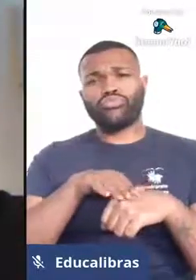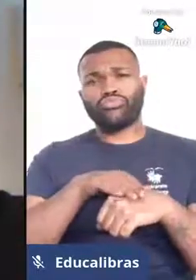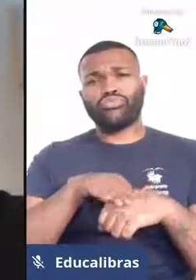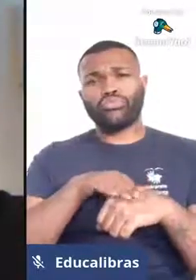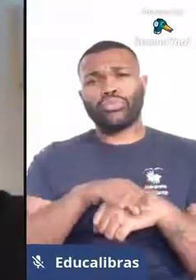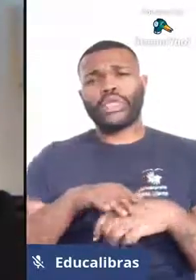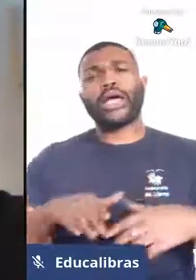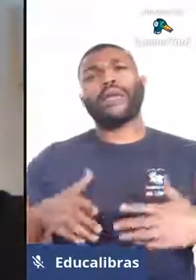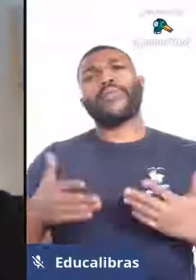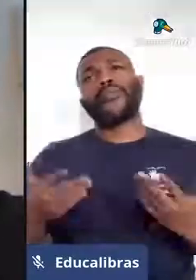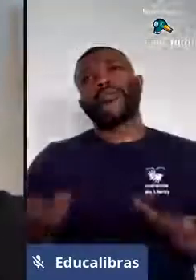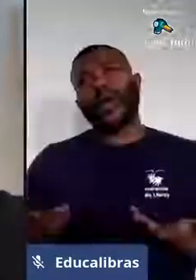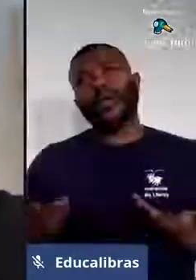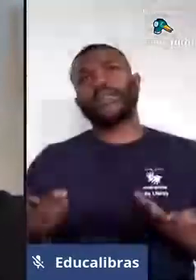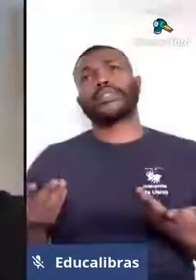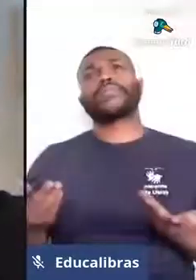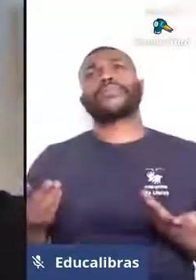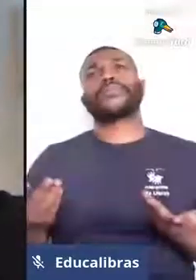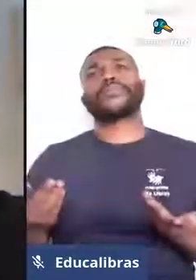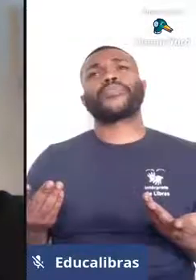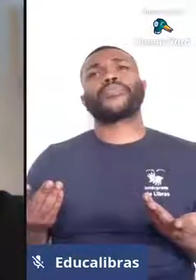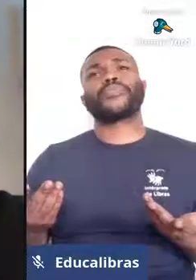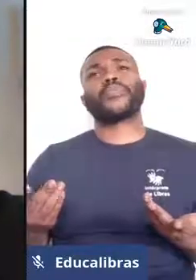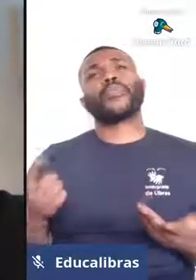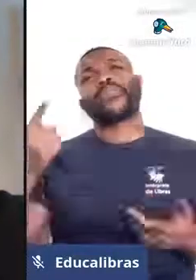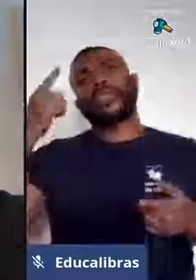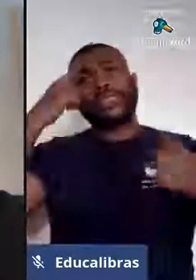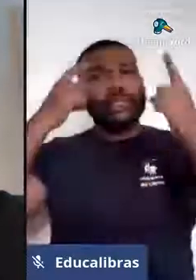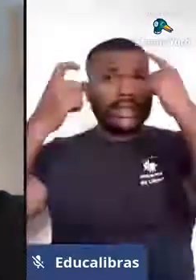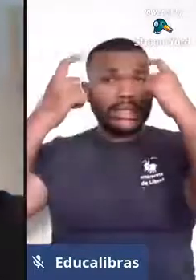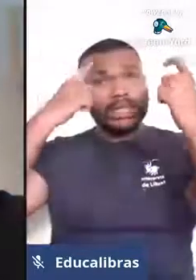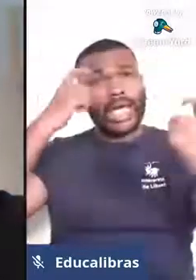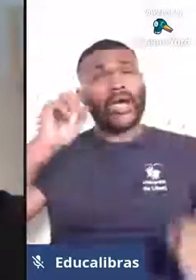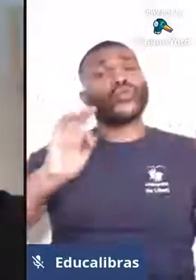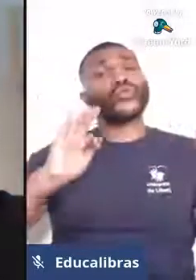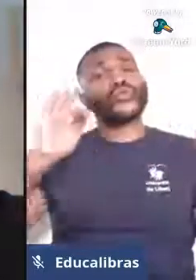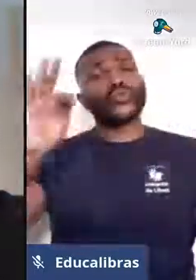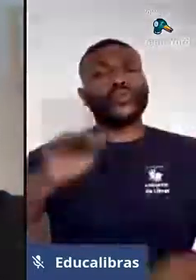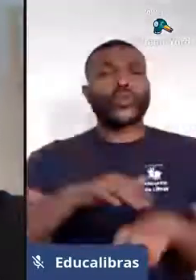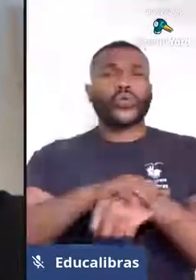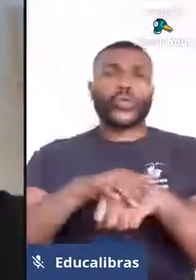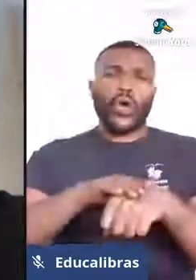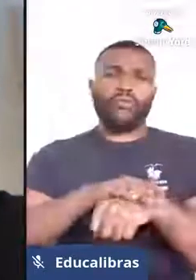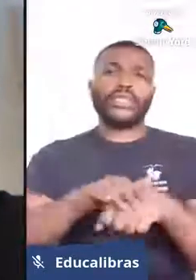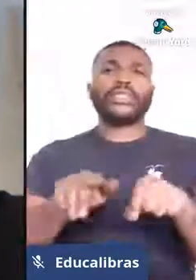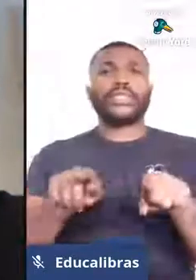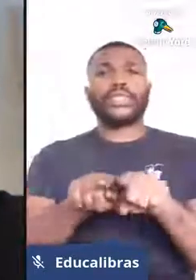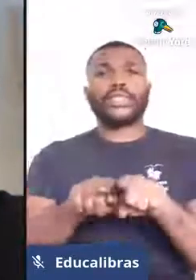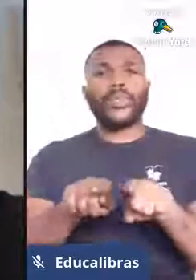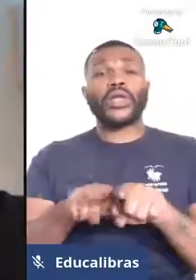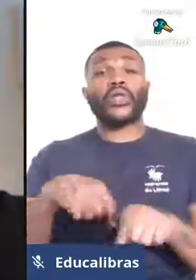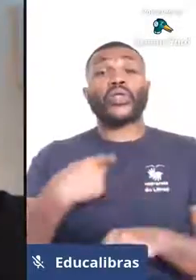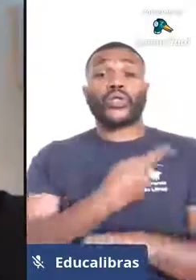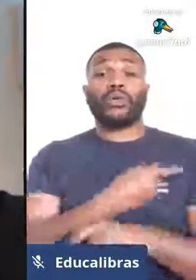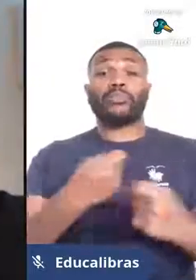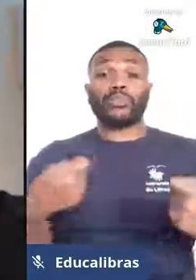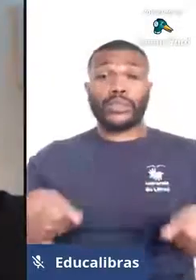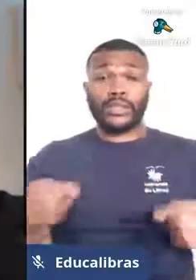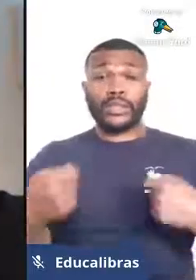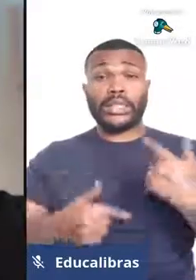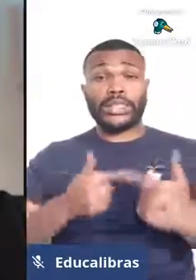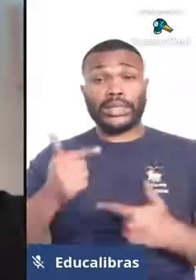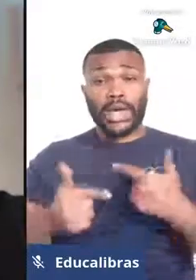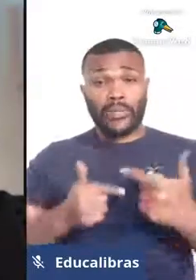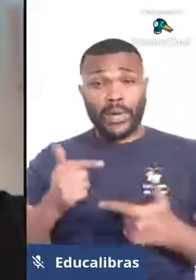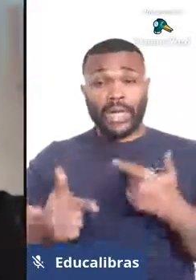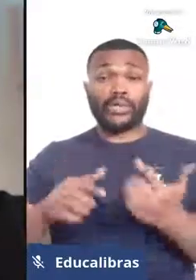aí como ideias para próximas discussões e temas que, de qualquer jeito, a gente tem que trabalhar no plano